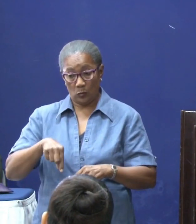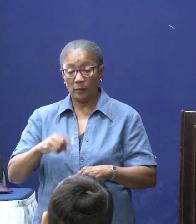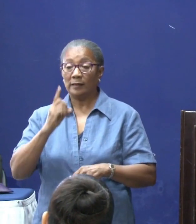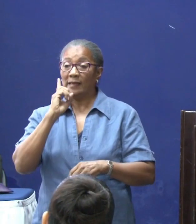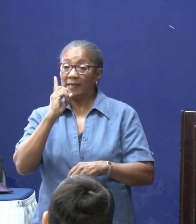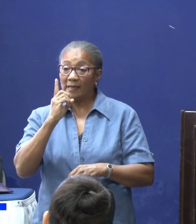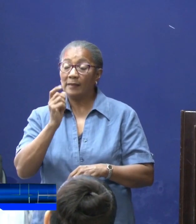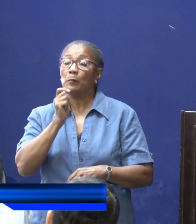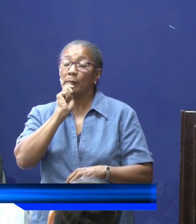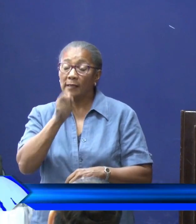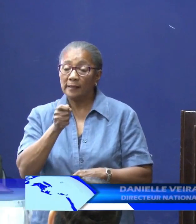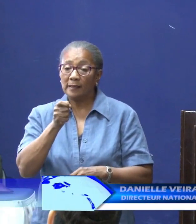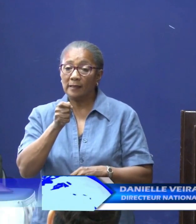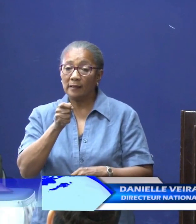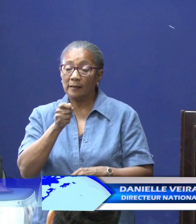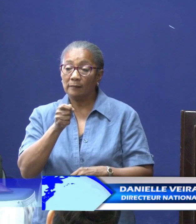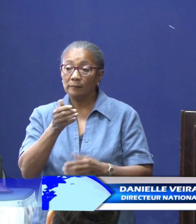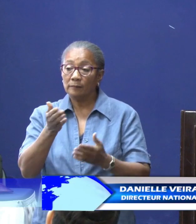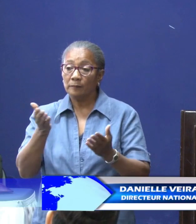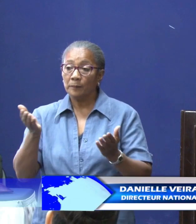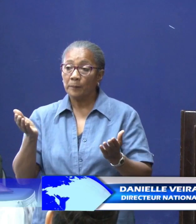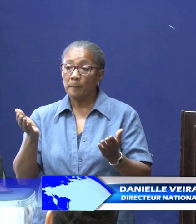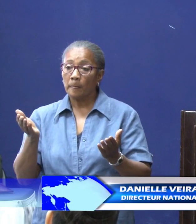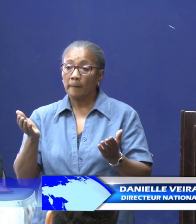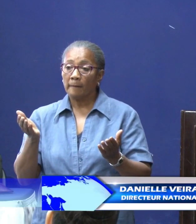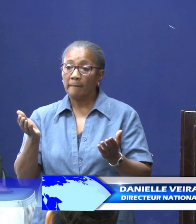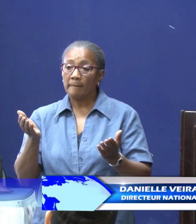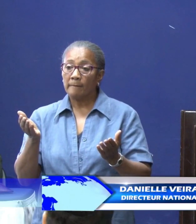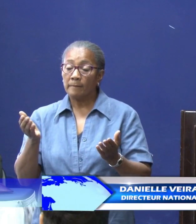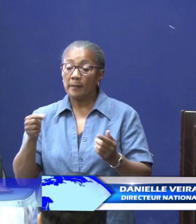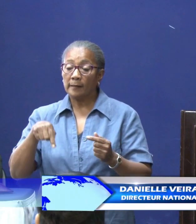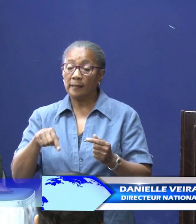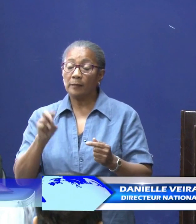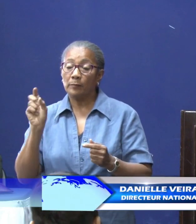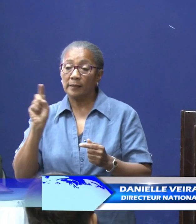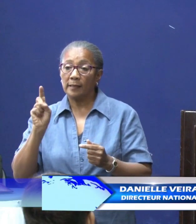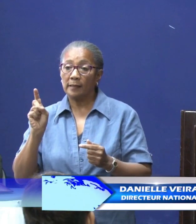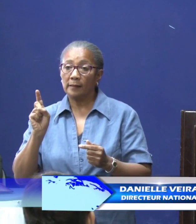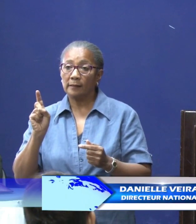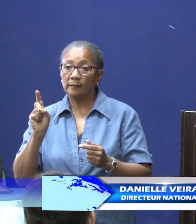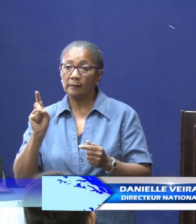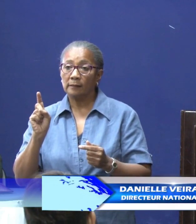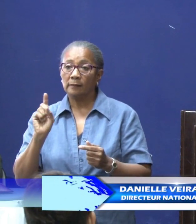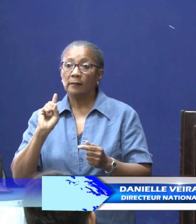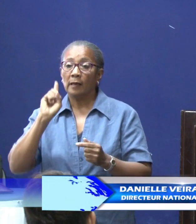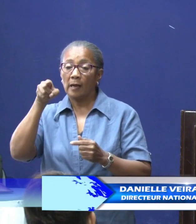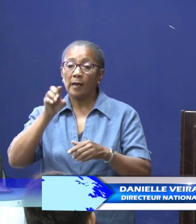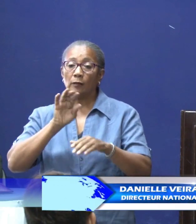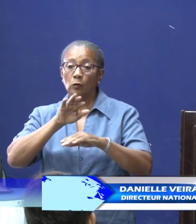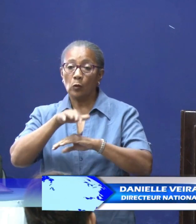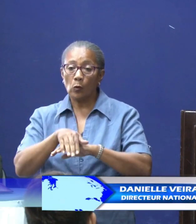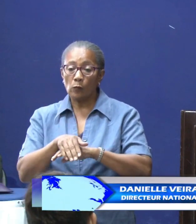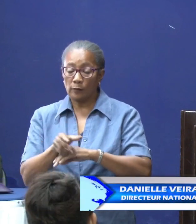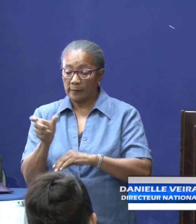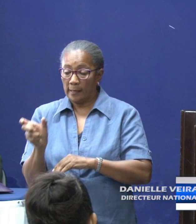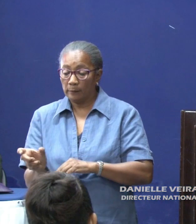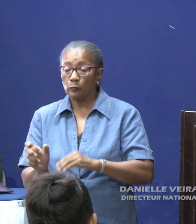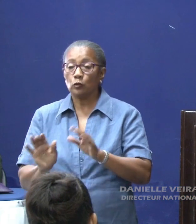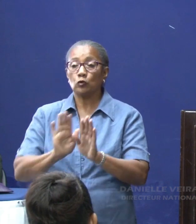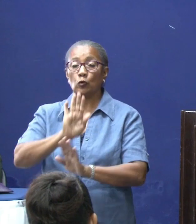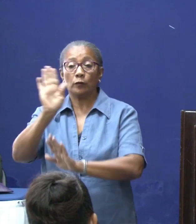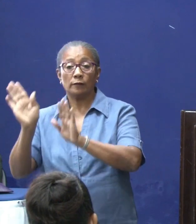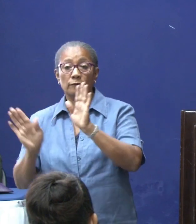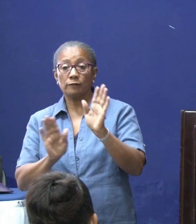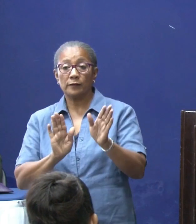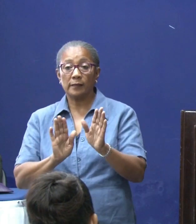1 mededeling voor u. En dat betekent, dat betreft het personenverkeer